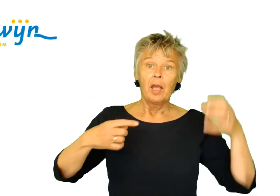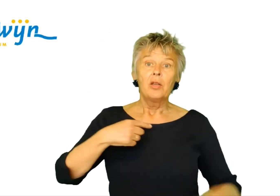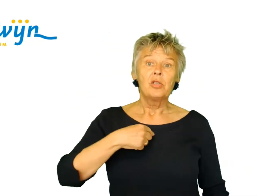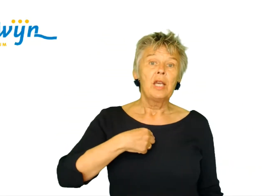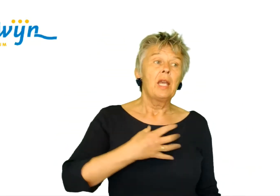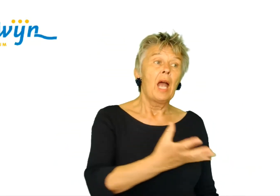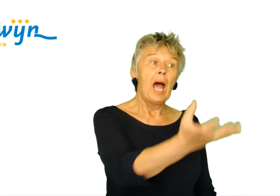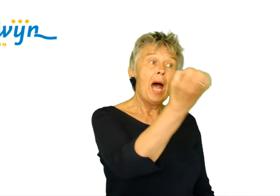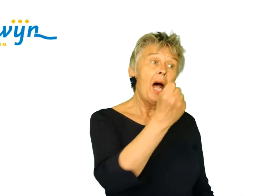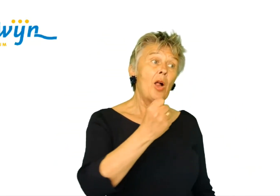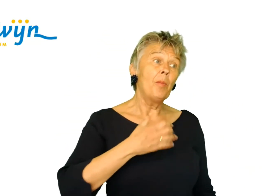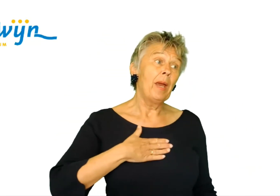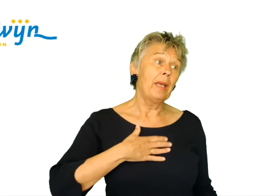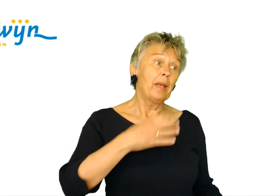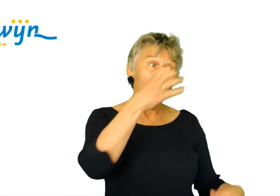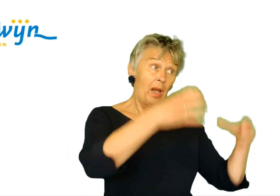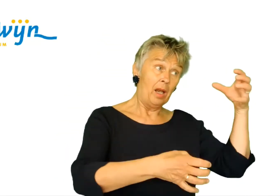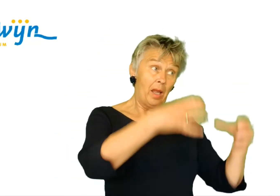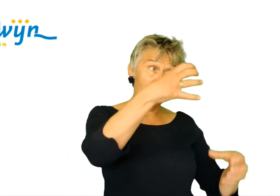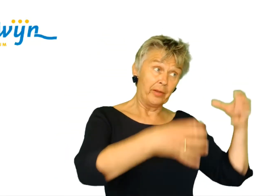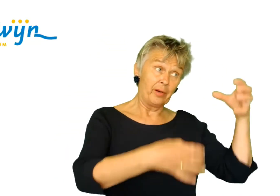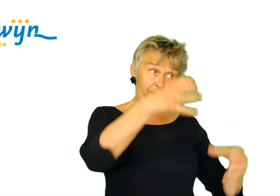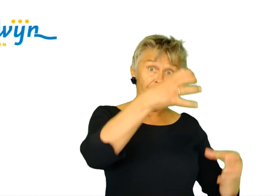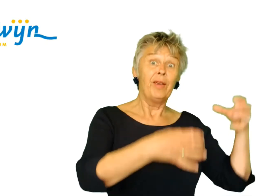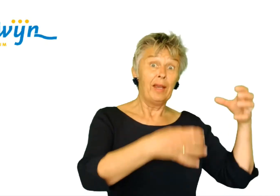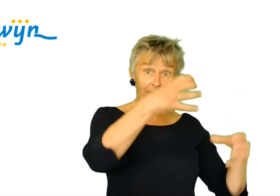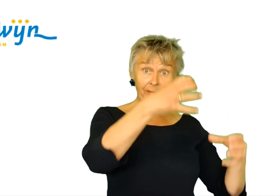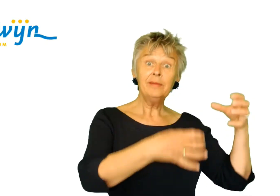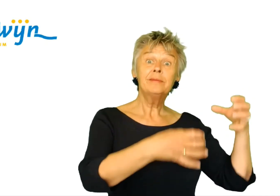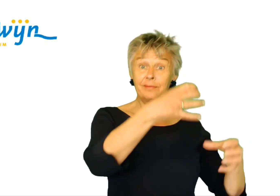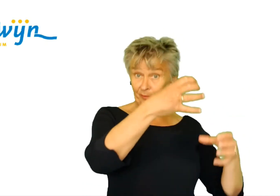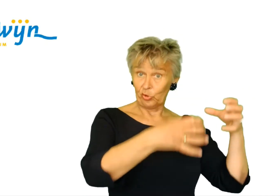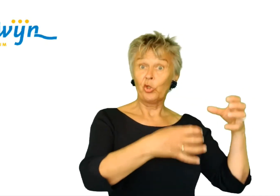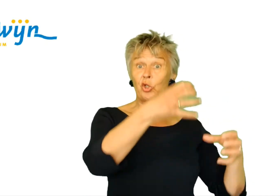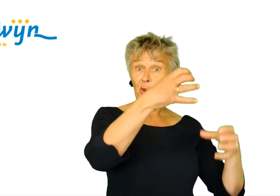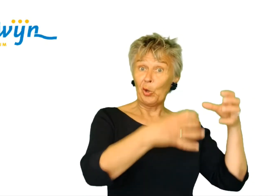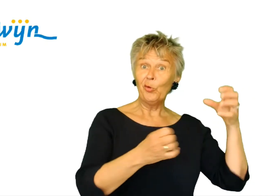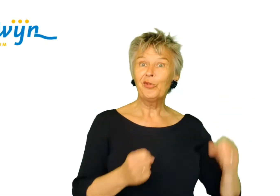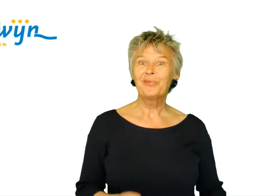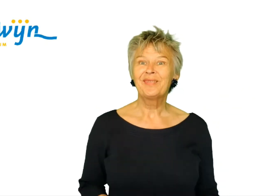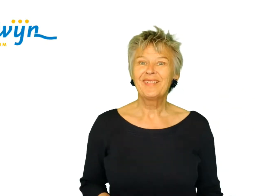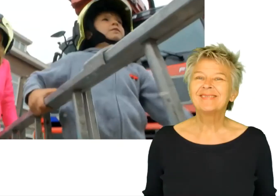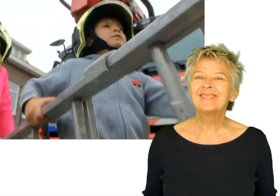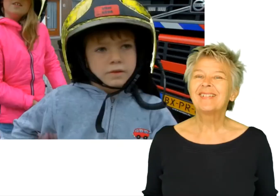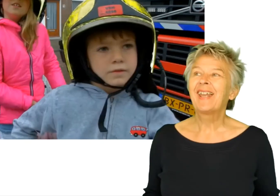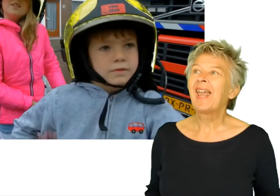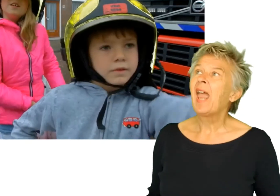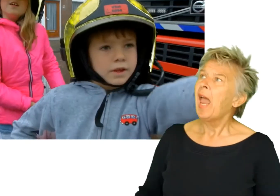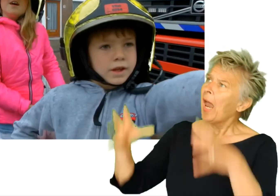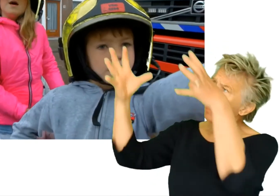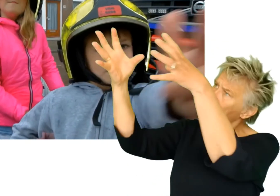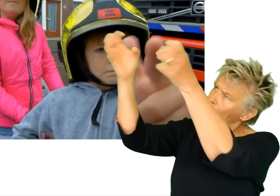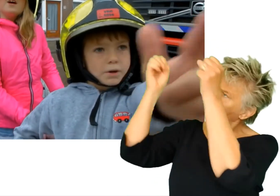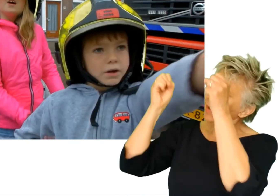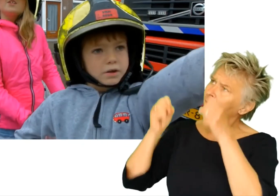Dus ik haal mijn ladder wel. Schud je hoofd. En pak